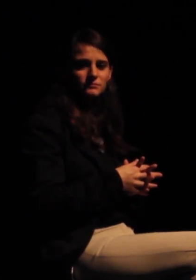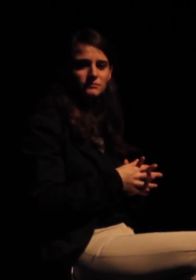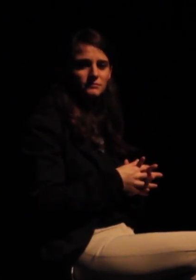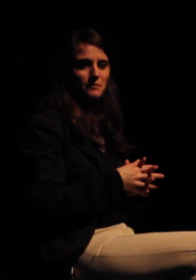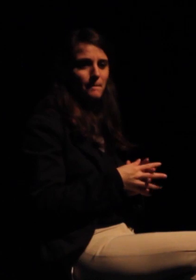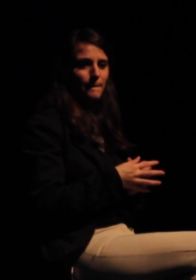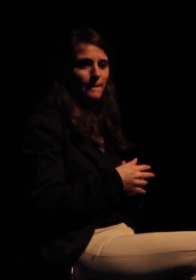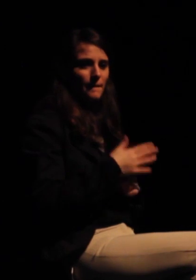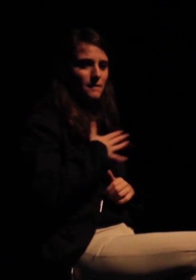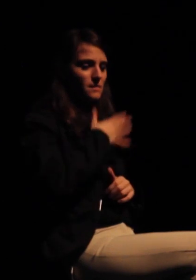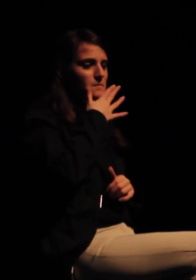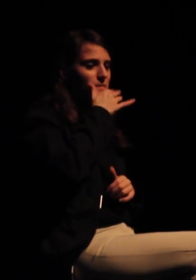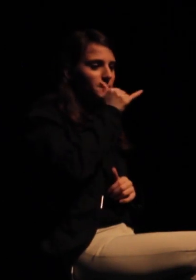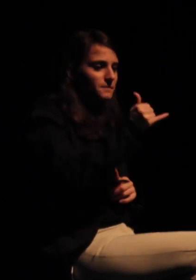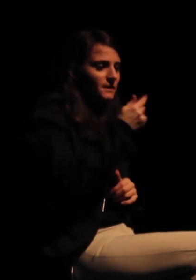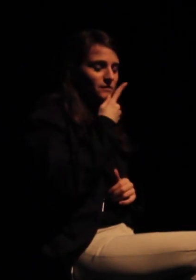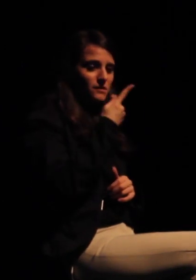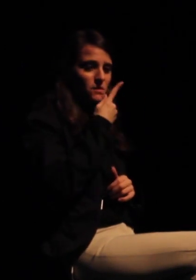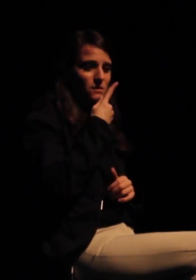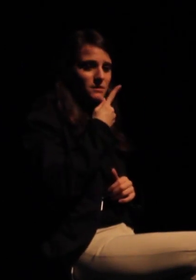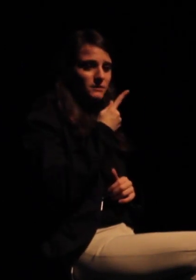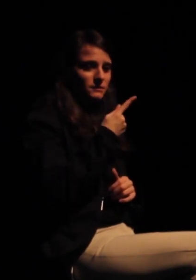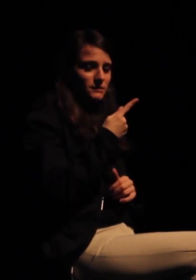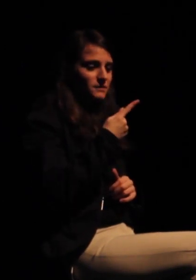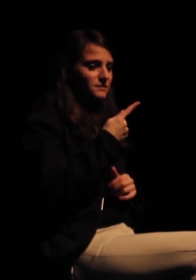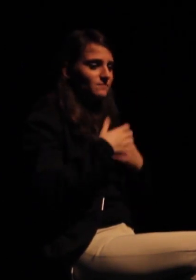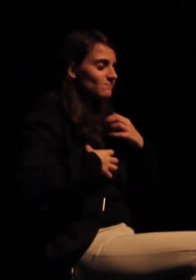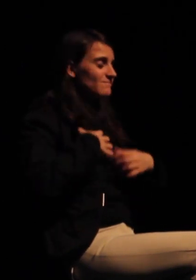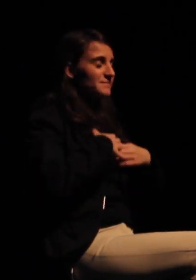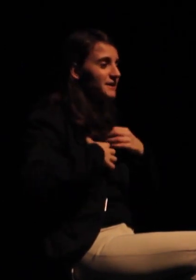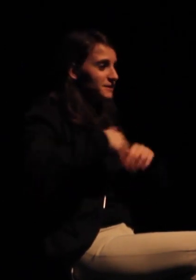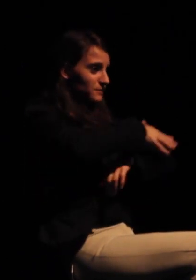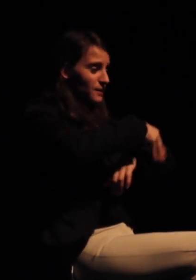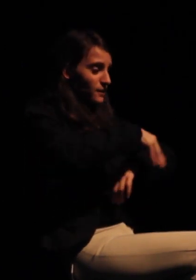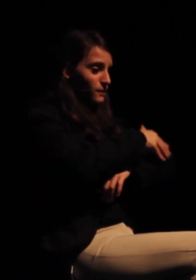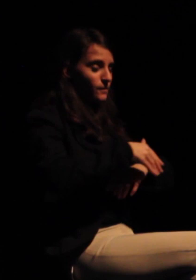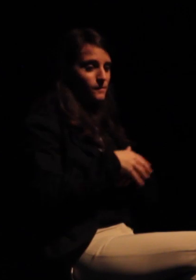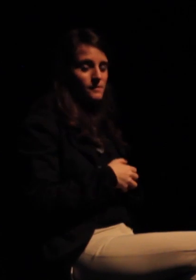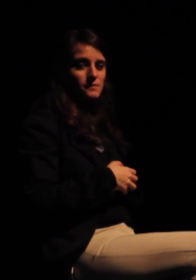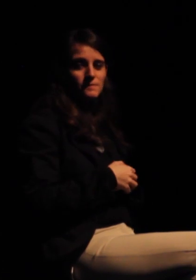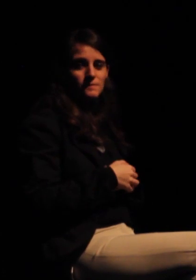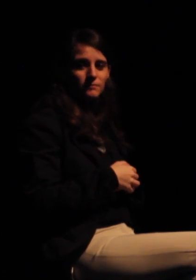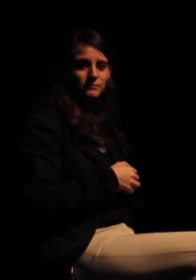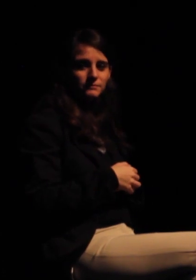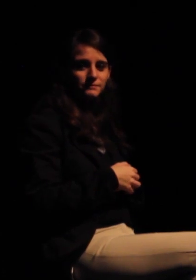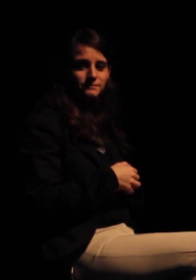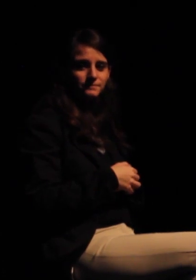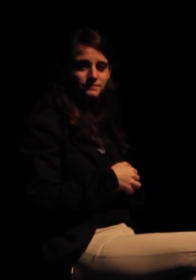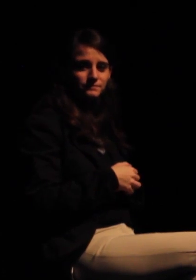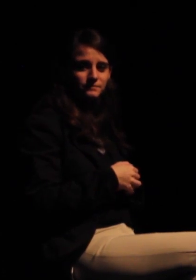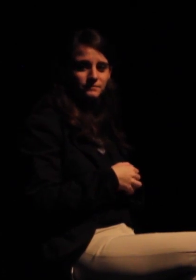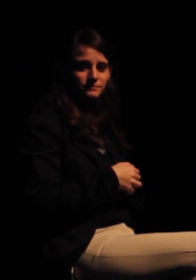e falei: meu pai disse que a senhora quer que a gente pegue inspiração na rua, é isso? Ela